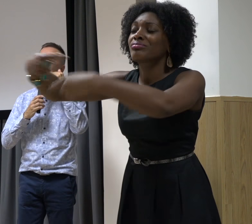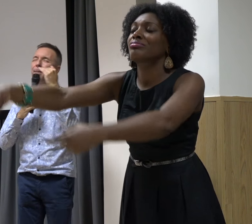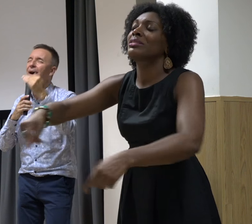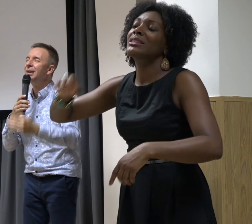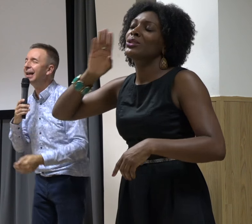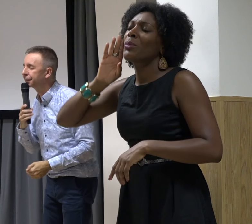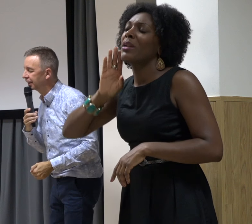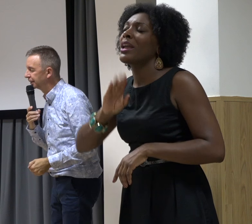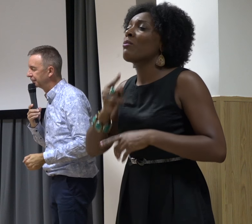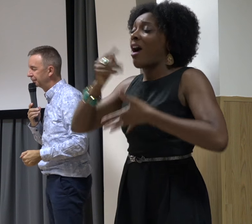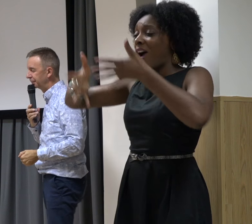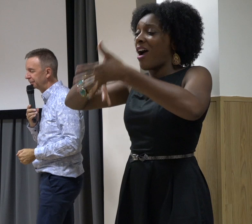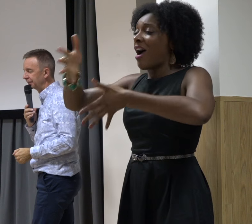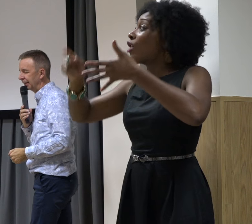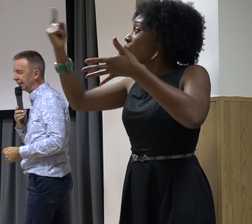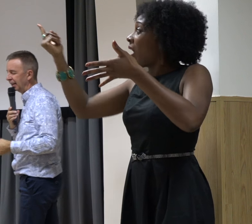Parle par mes lèvres.